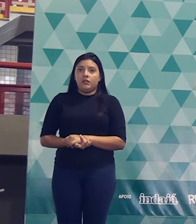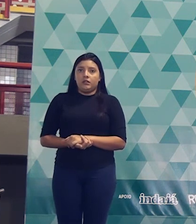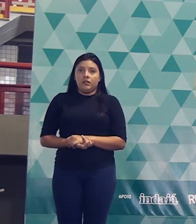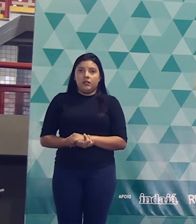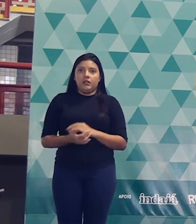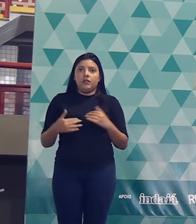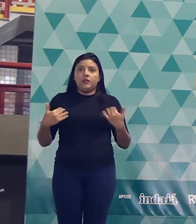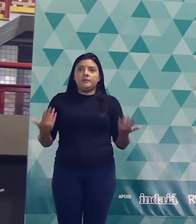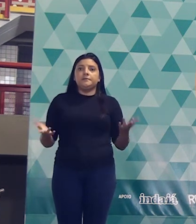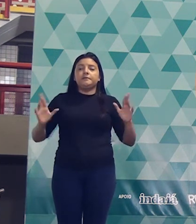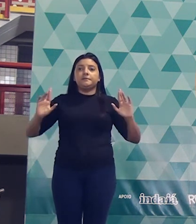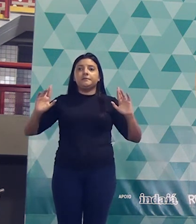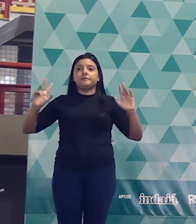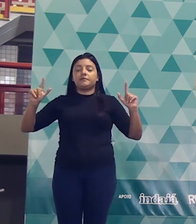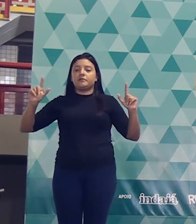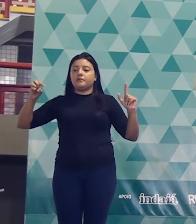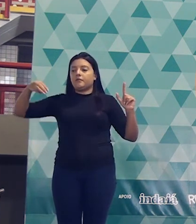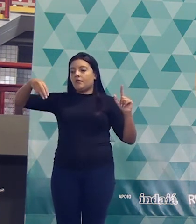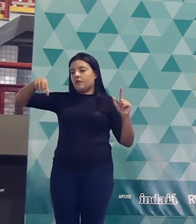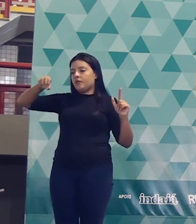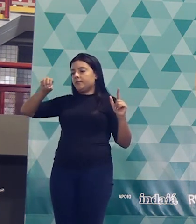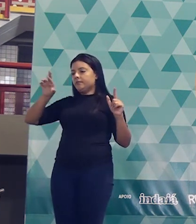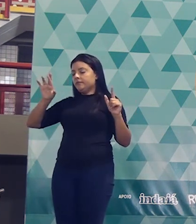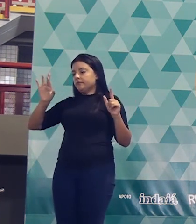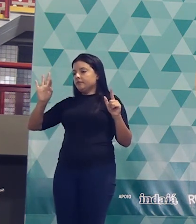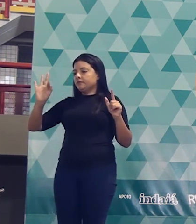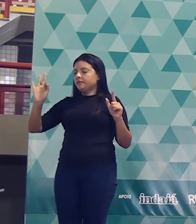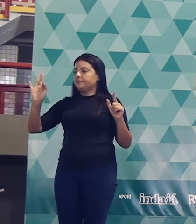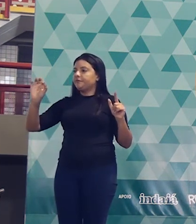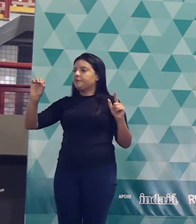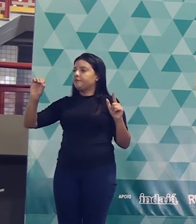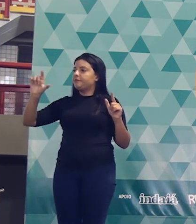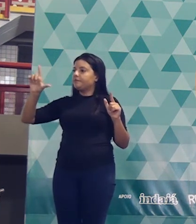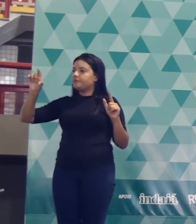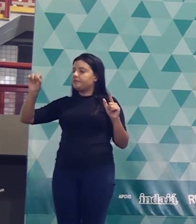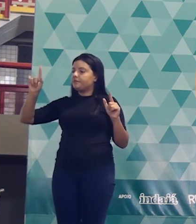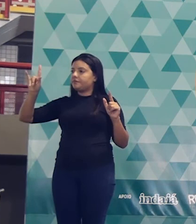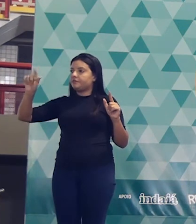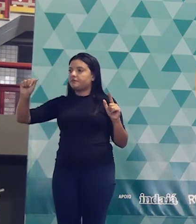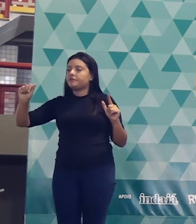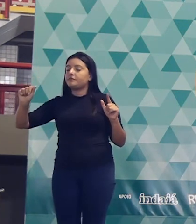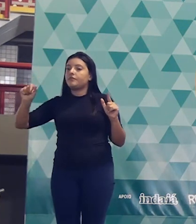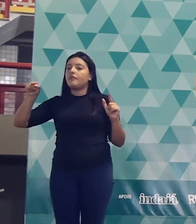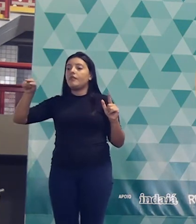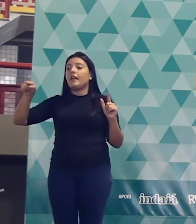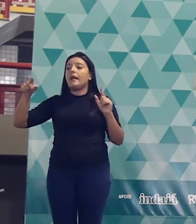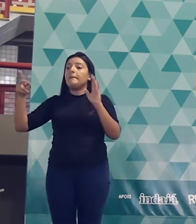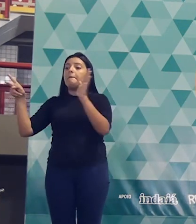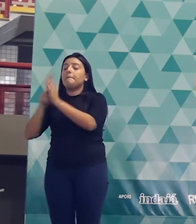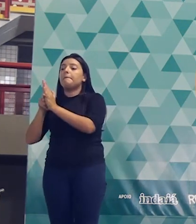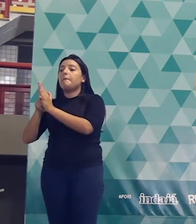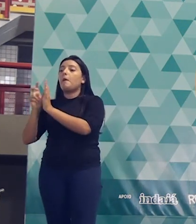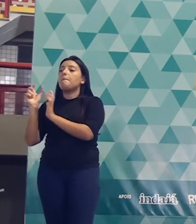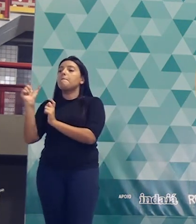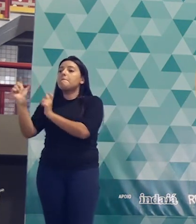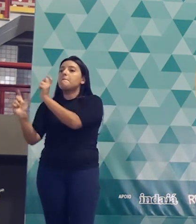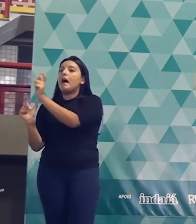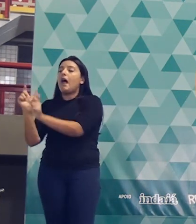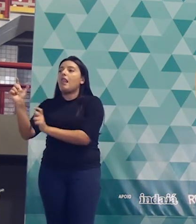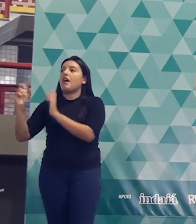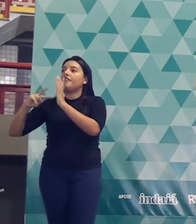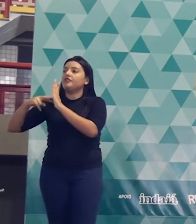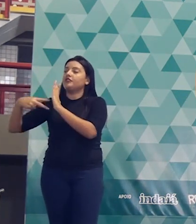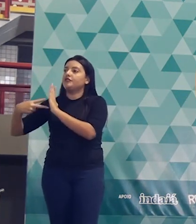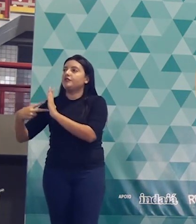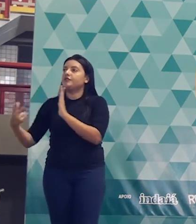Ó, qual a diferença entre morfologia e etimologia? A morfologia estuda as classes de palavras. As